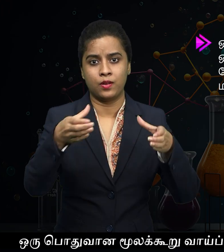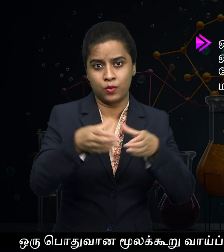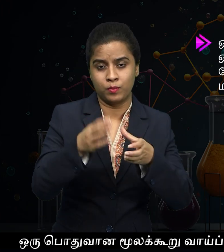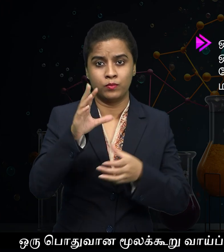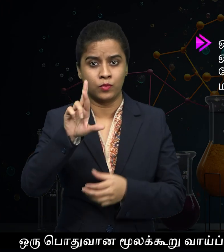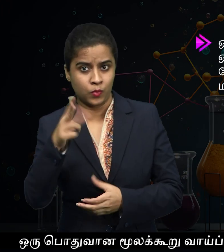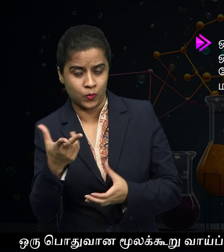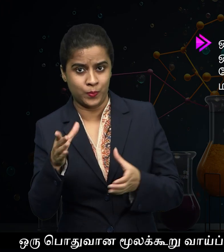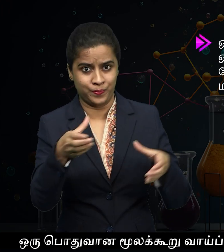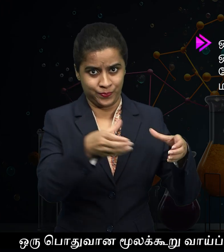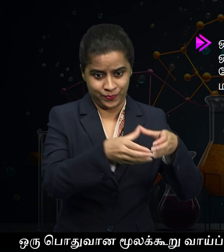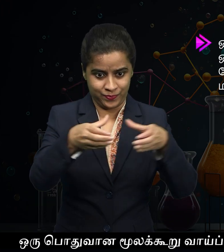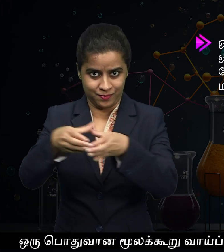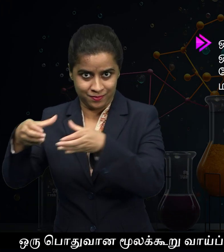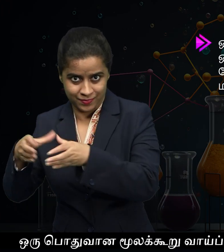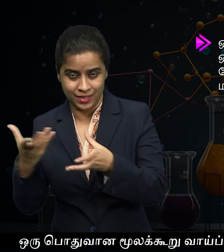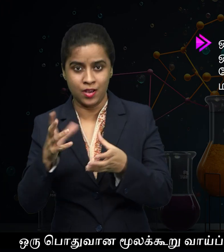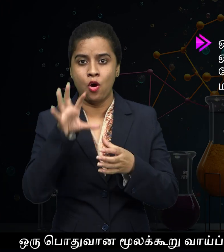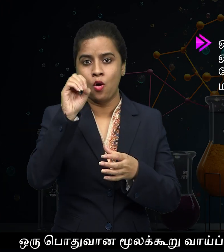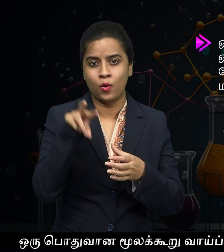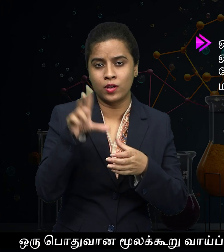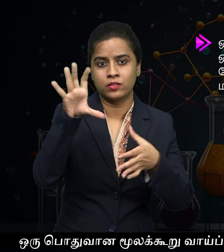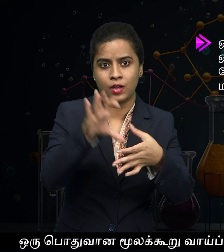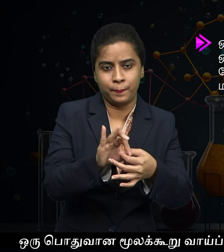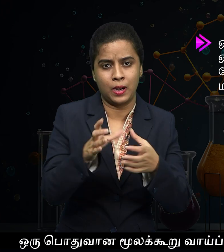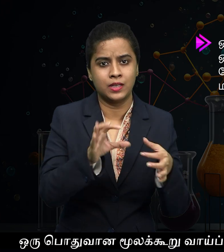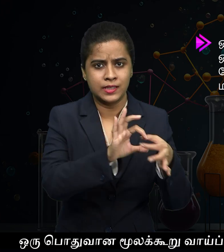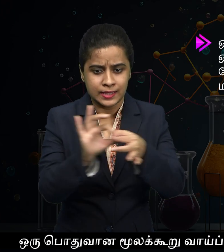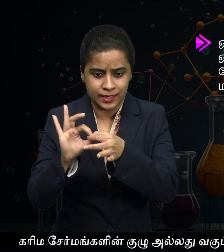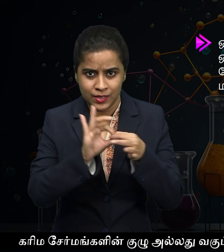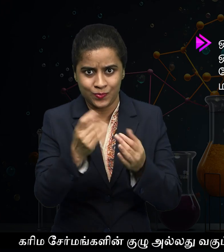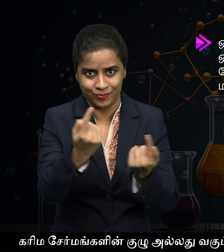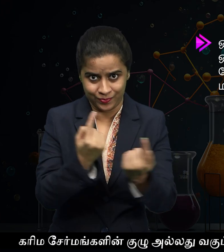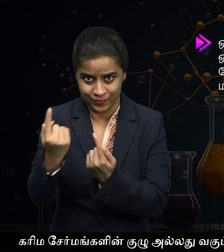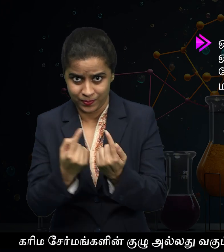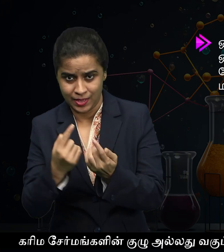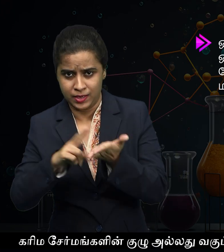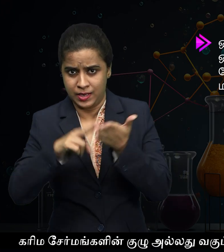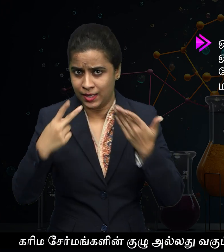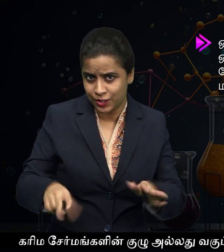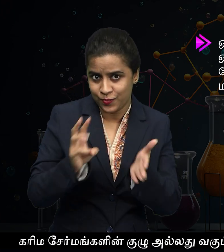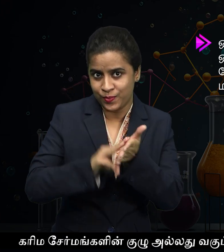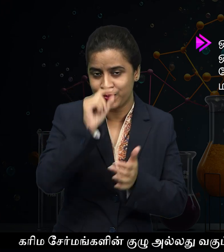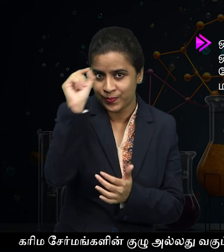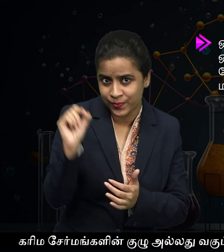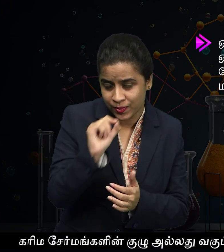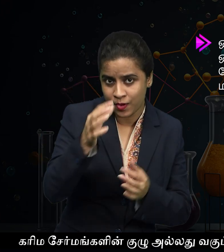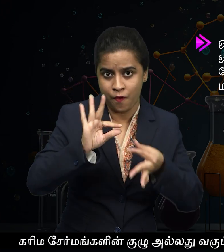ஒரு பொதுவான மூலக்கூறு வாய்ப்பாடு மூலம் ஒன்றோடொன்று தொடர்புடைய கரிம சேர்மங்களின் குழு